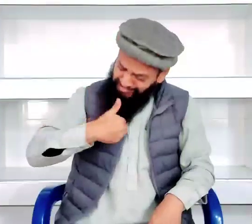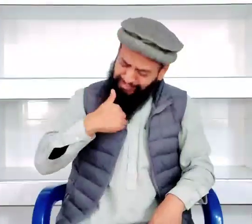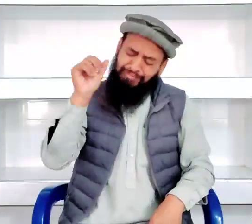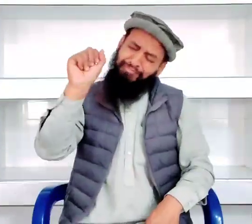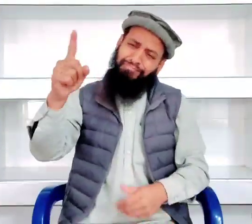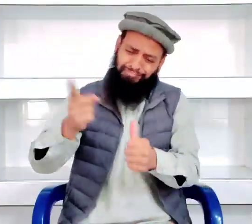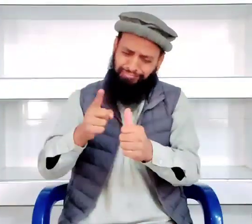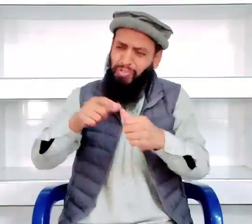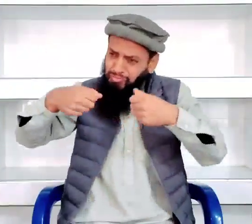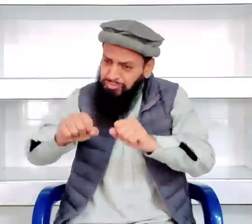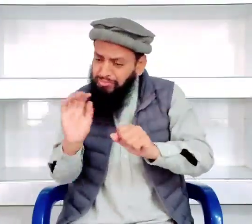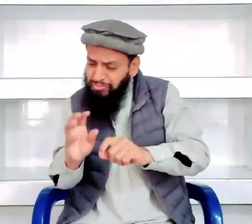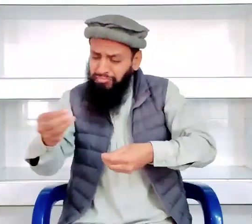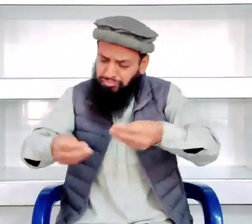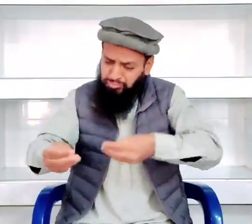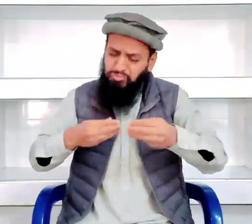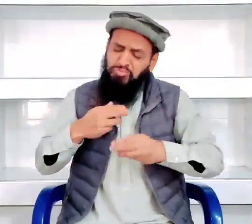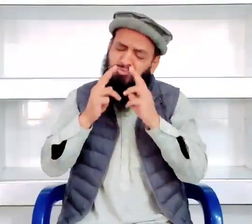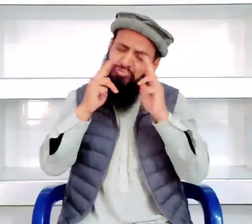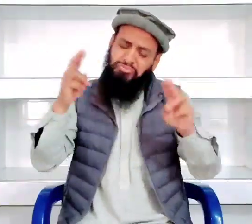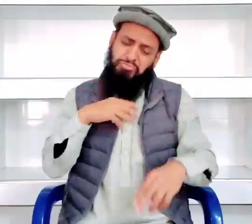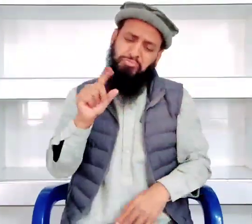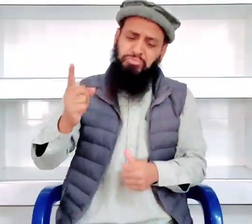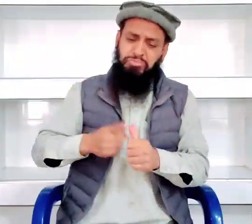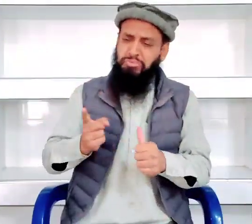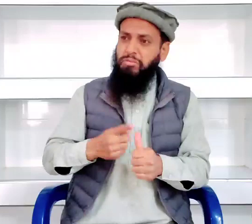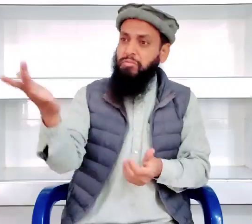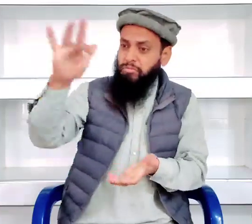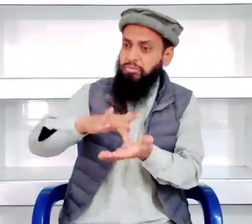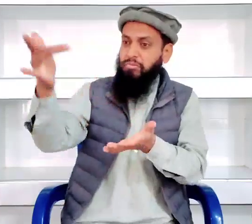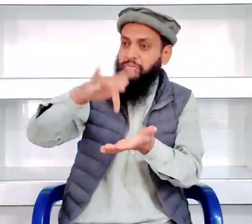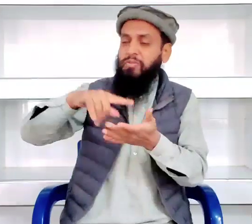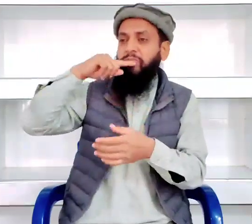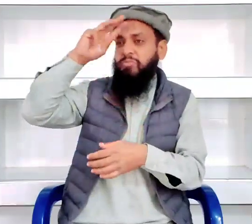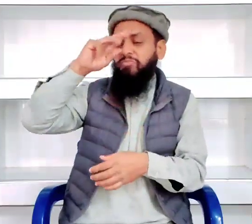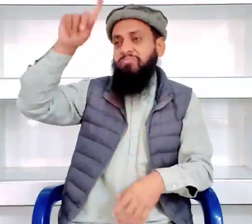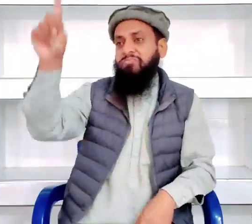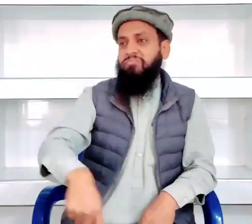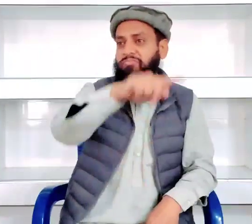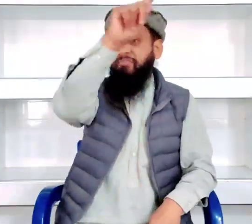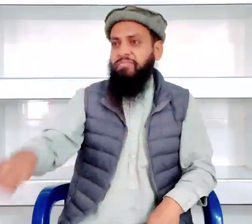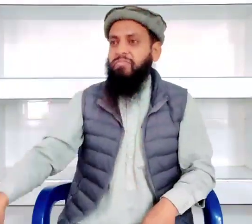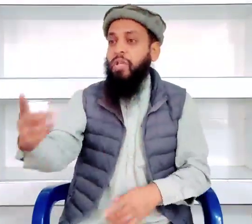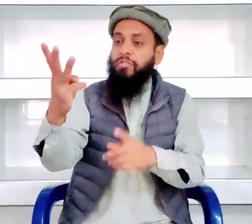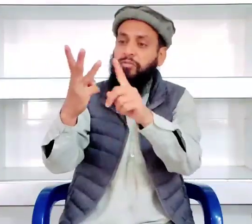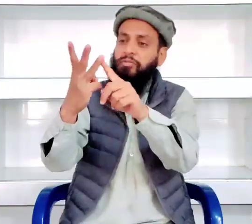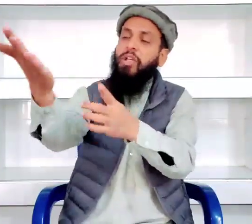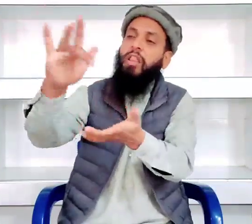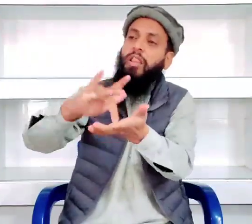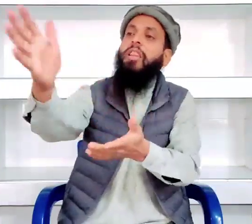اس بات کو نبی پاک نے منع فرمایا اگر کسی کی کسی جگہ اندر اس سے بات چل رہی ہے بھائی تو دوسرا جا کر ایک لاٹر آئے